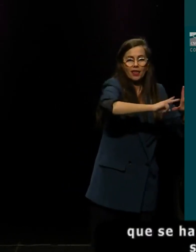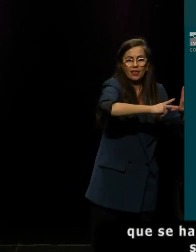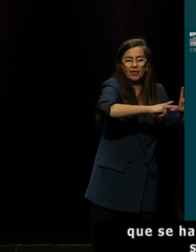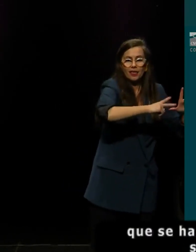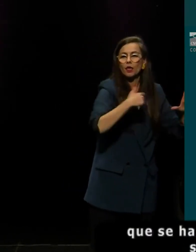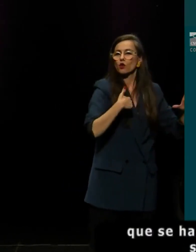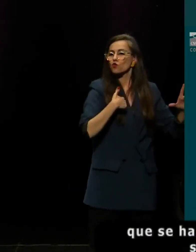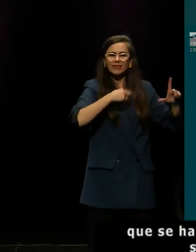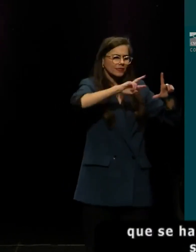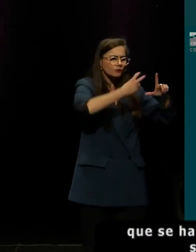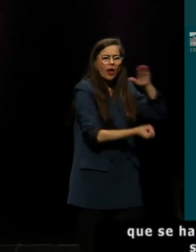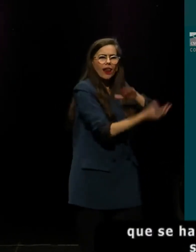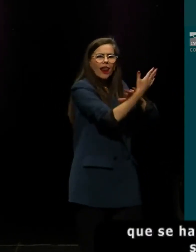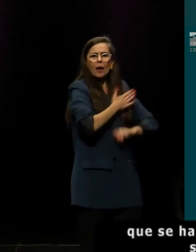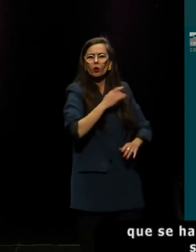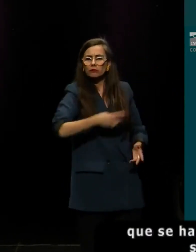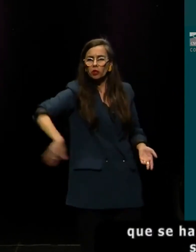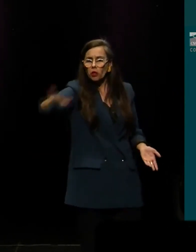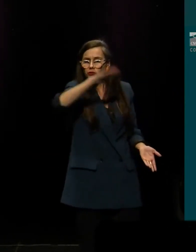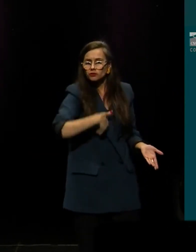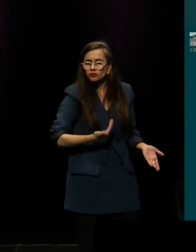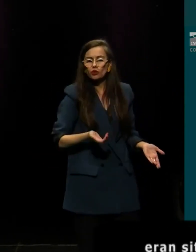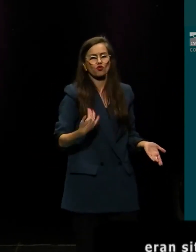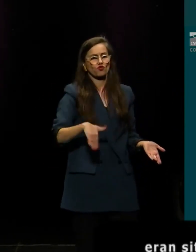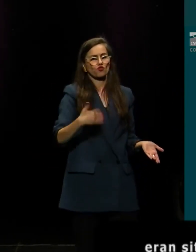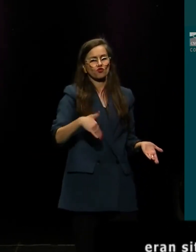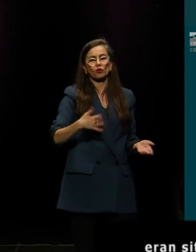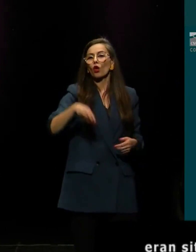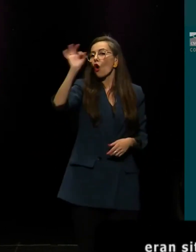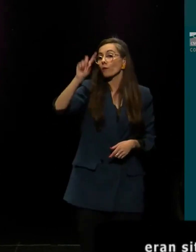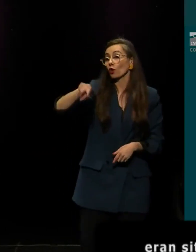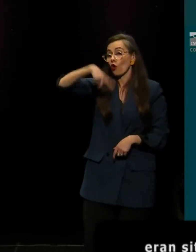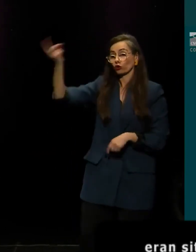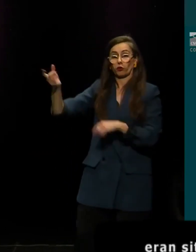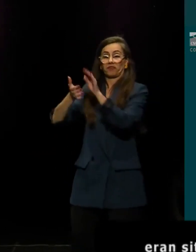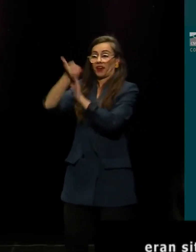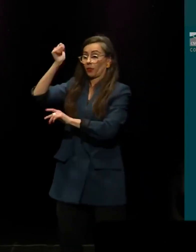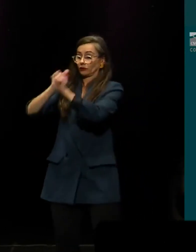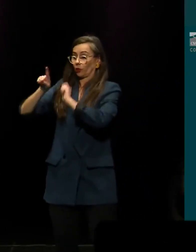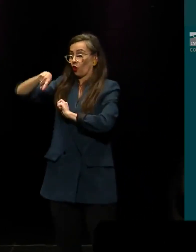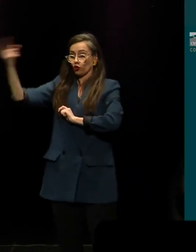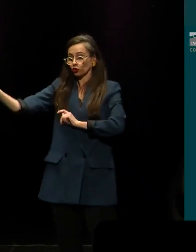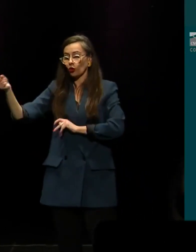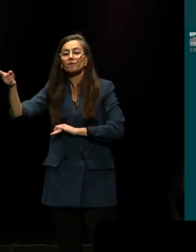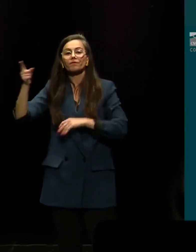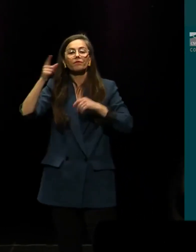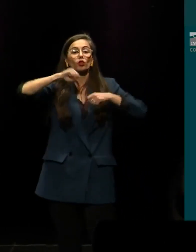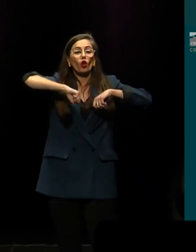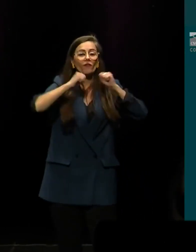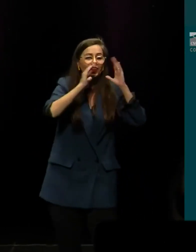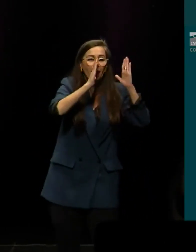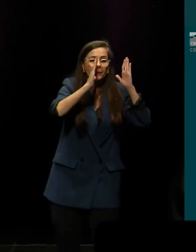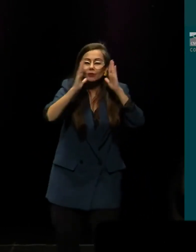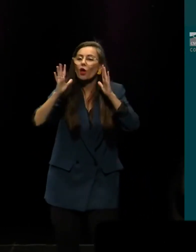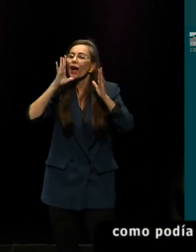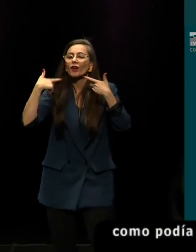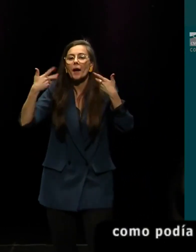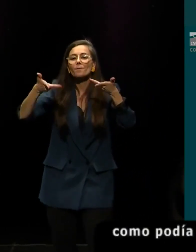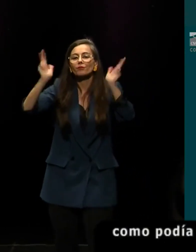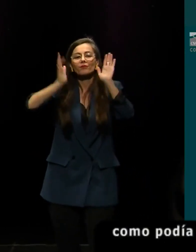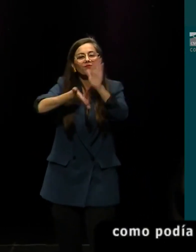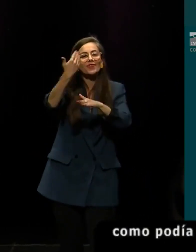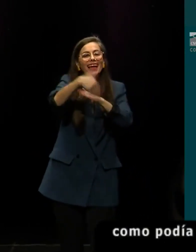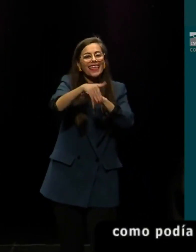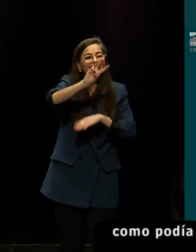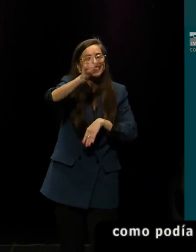vitales, como podía ser por enfermedad o urgencias, el poder disponer, gracias a la tecnología, de servicio